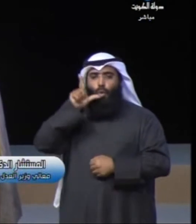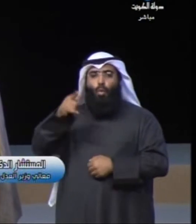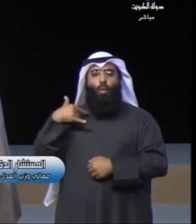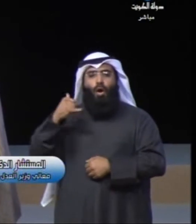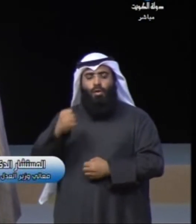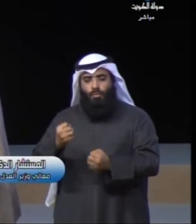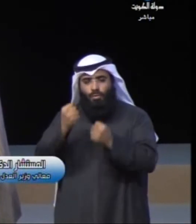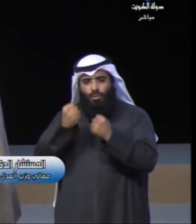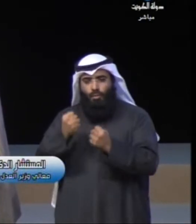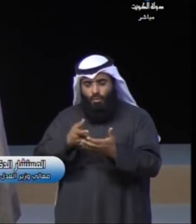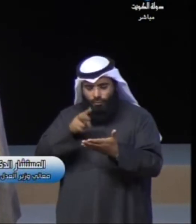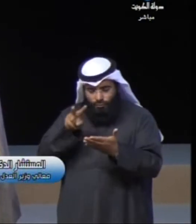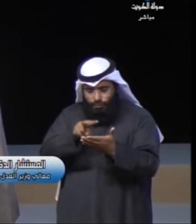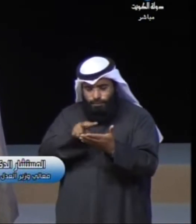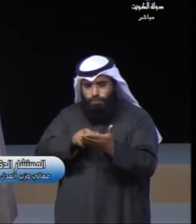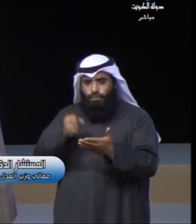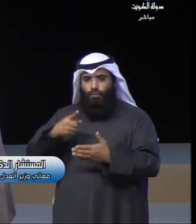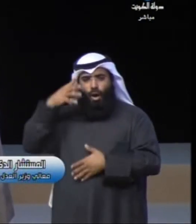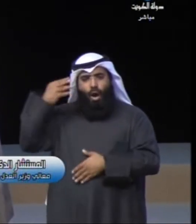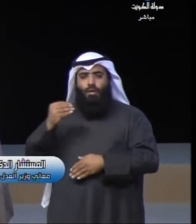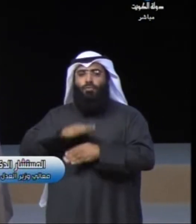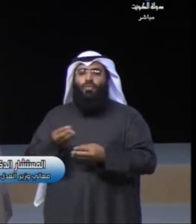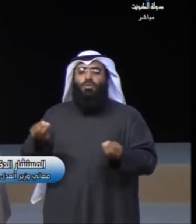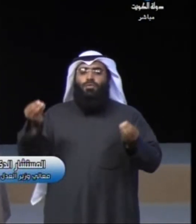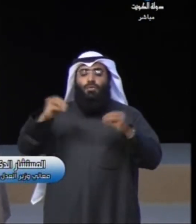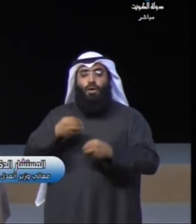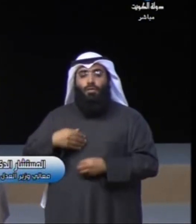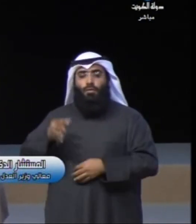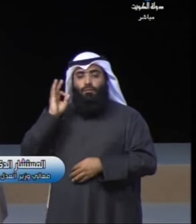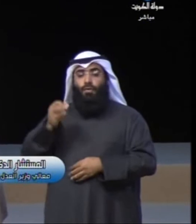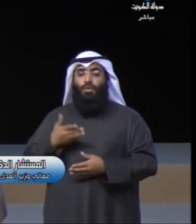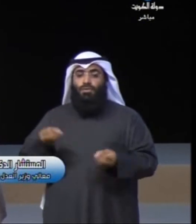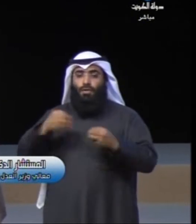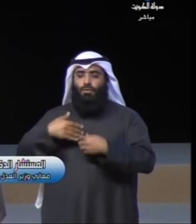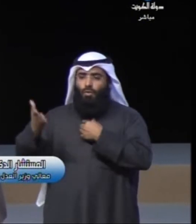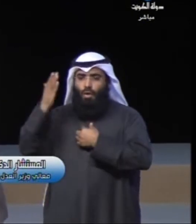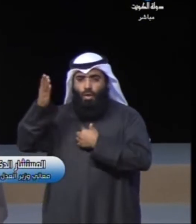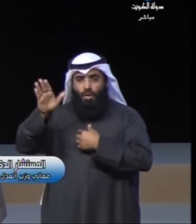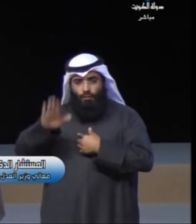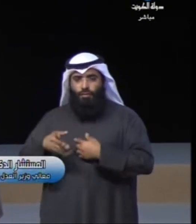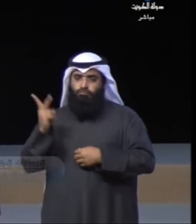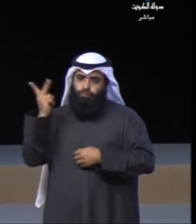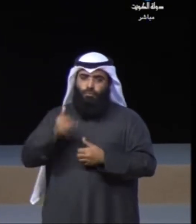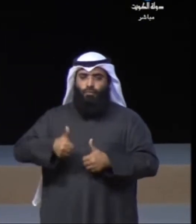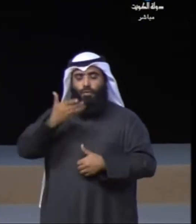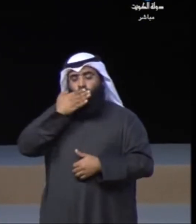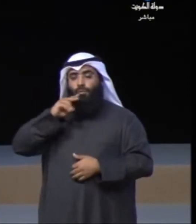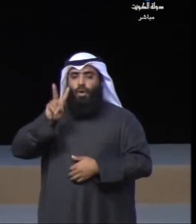فصاحته الفصحاء، وأسكت حكمته الحكماء وأذلت روعته الخطباء. وأشهد